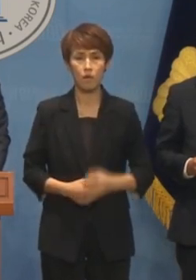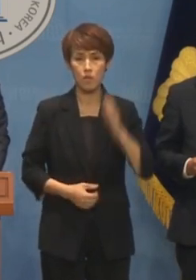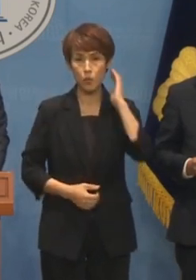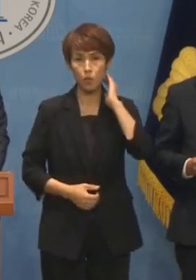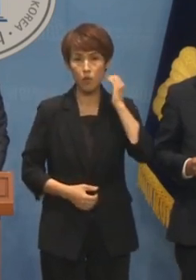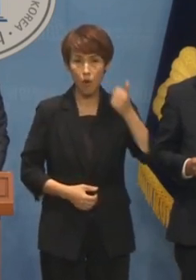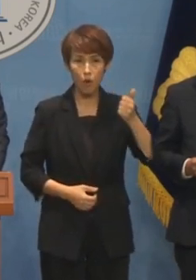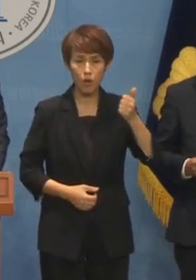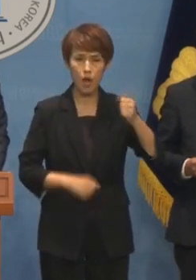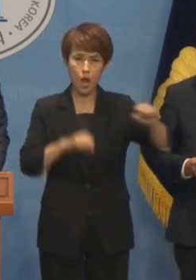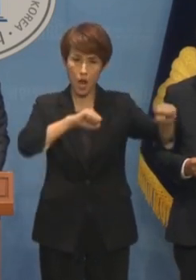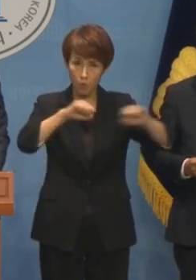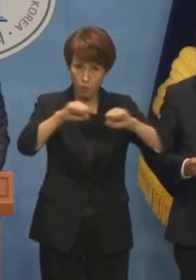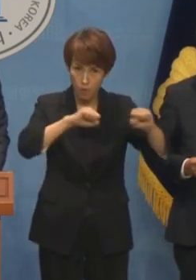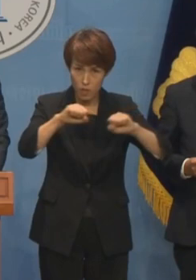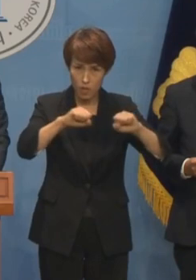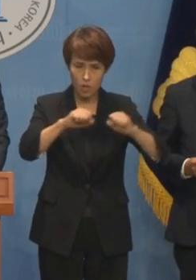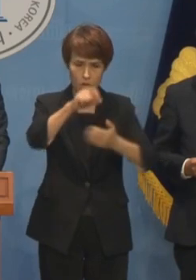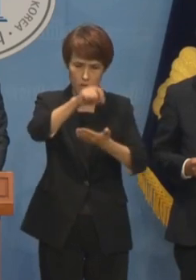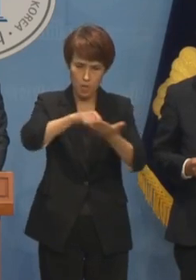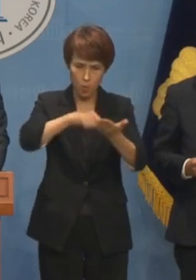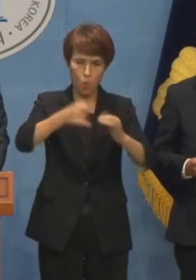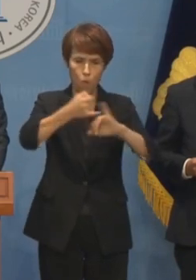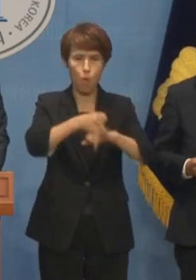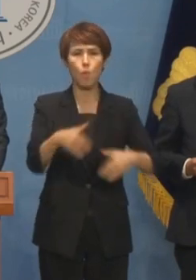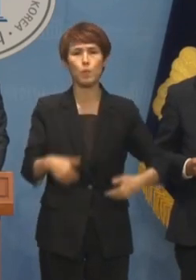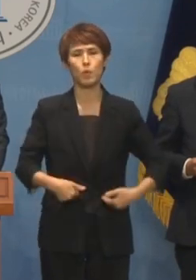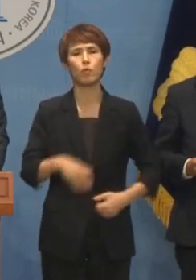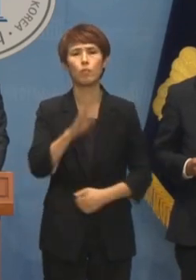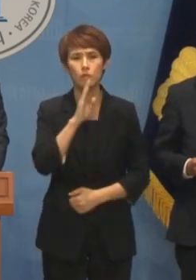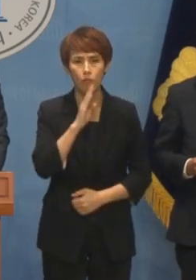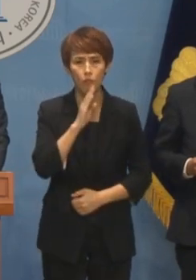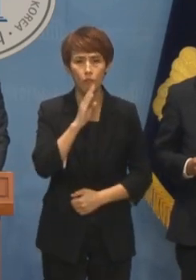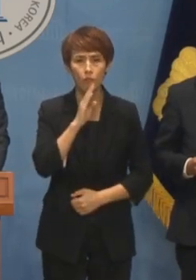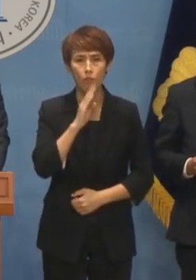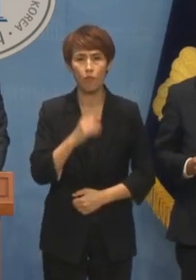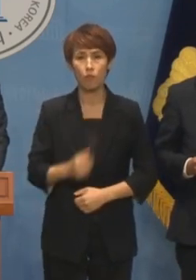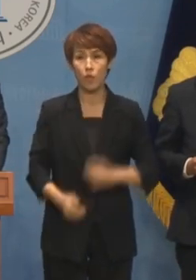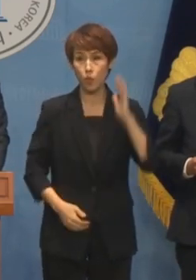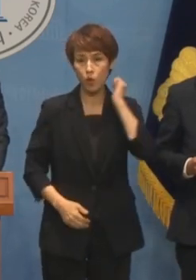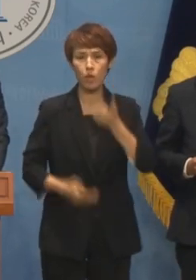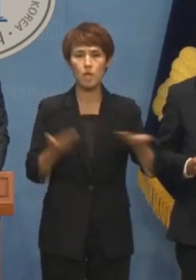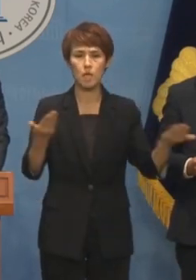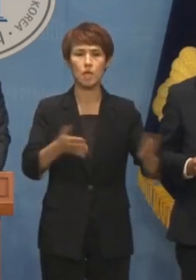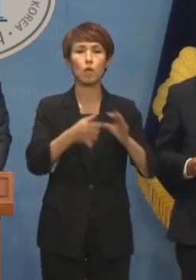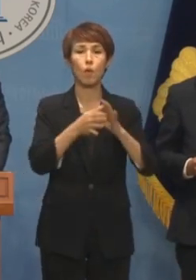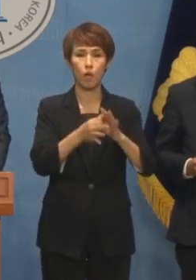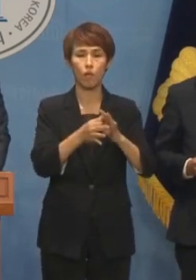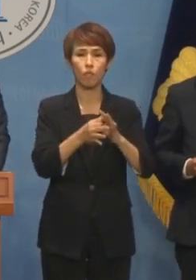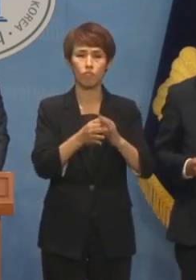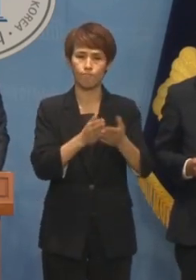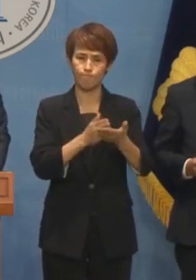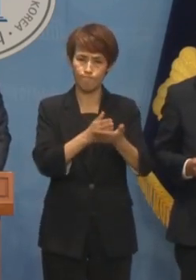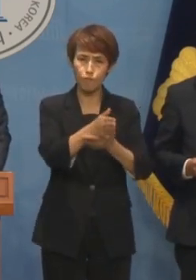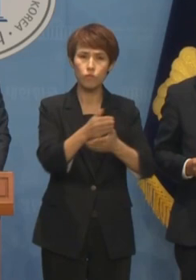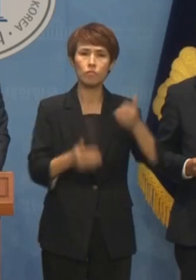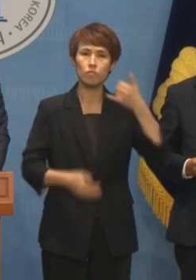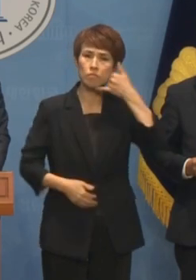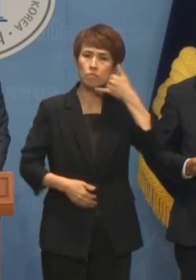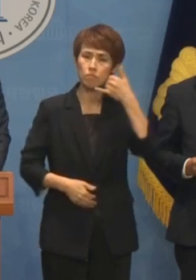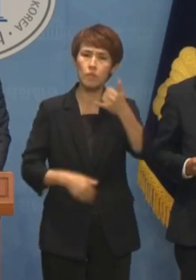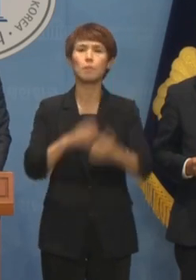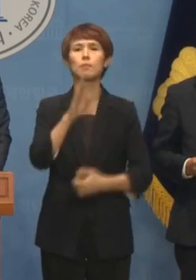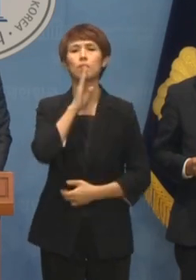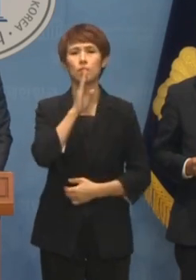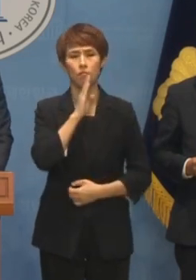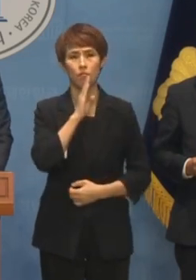대통령의 모든 행위에는 기록이 필요하기에 대통령은 항상 업무용 전화기를 사용해야